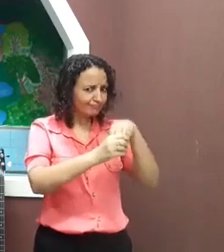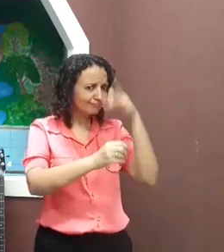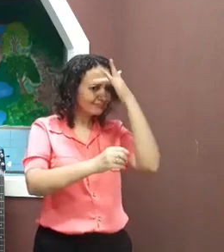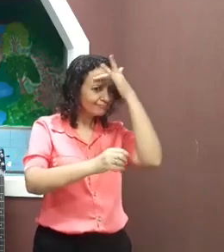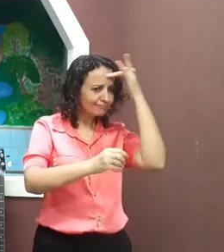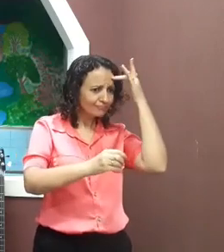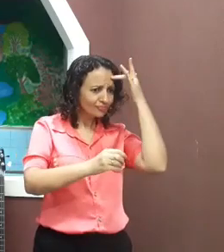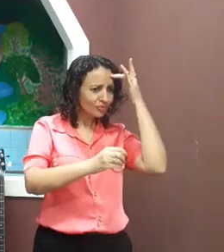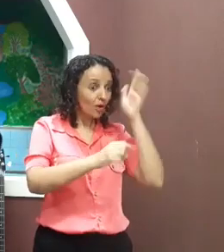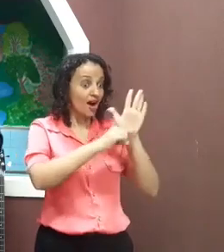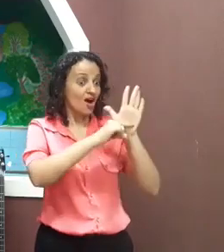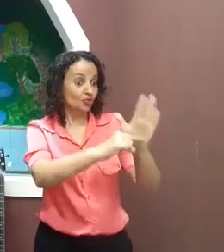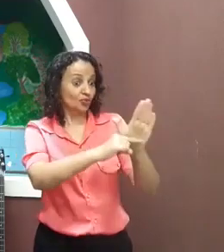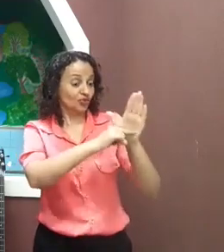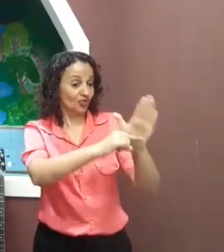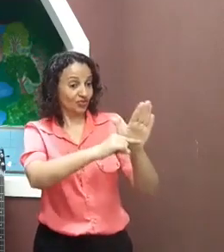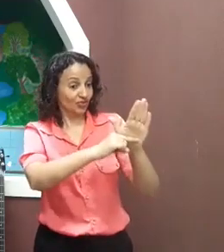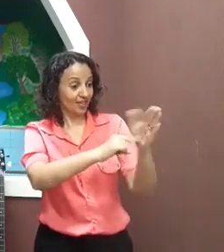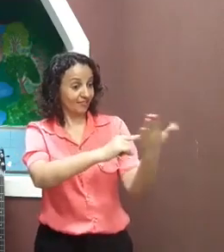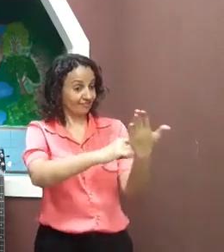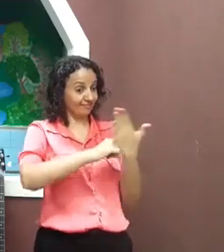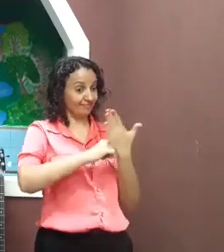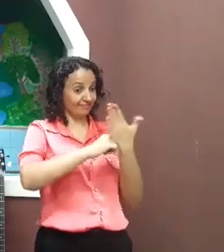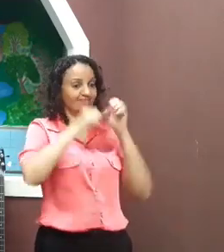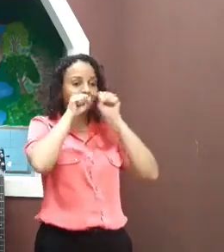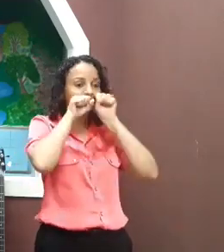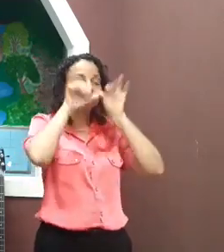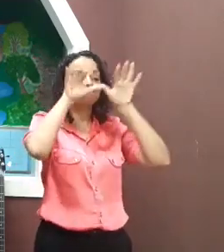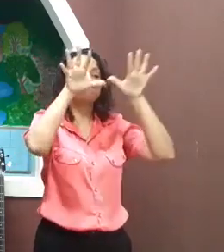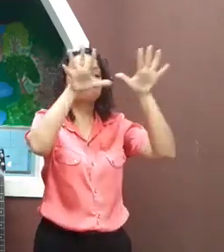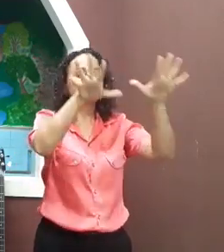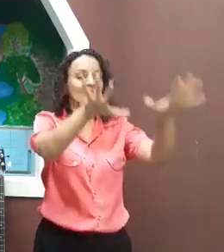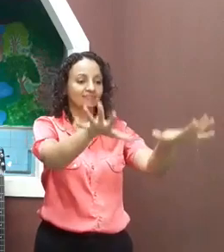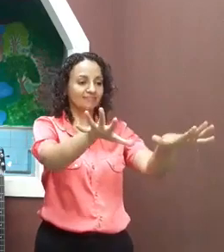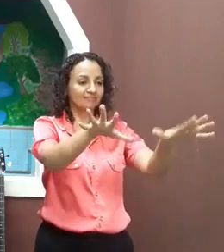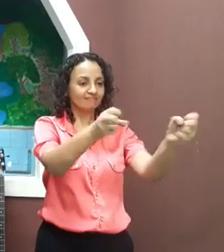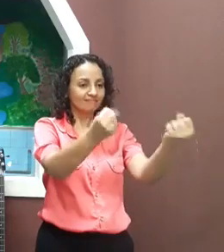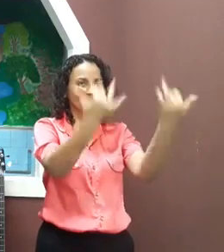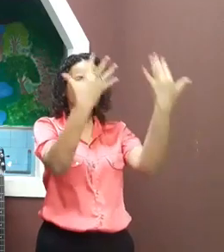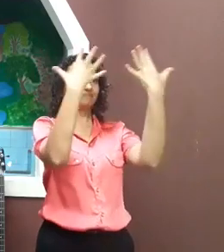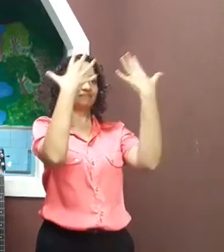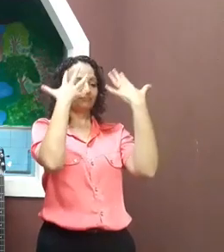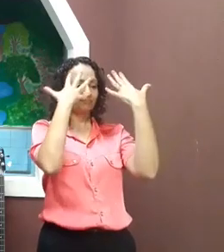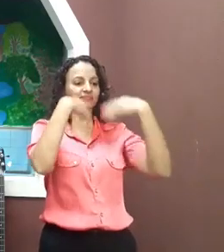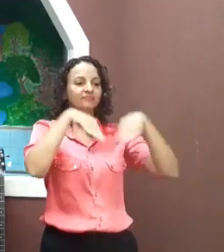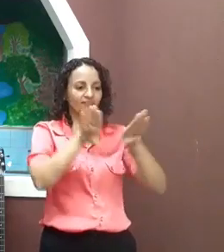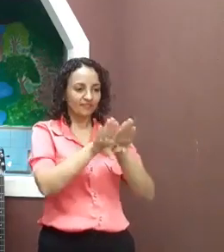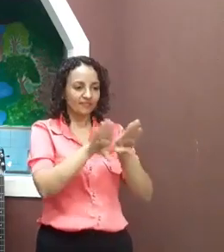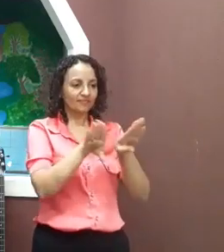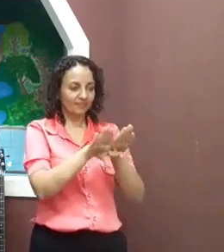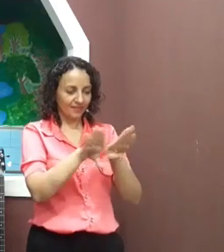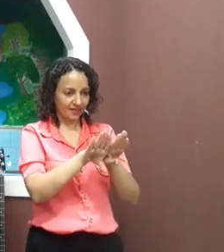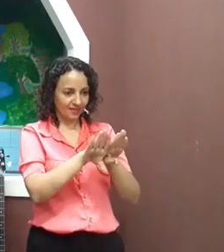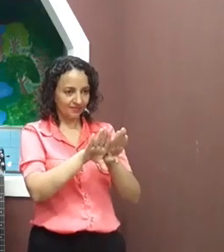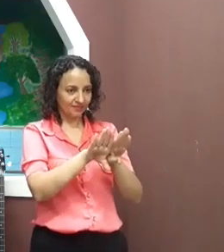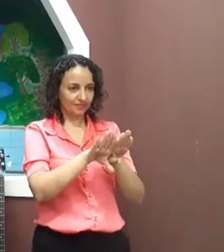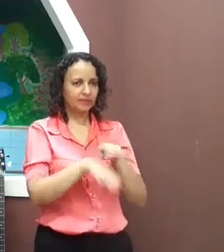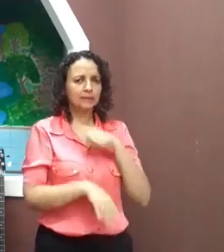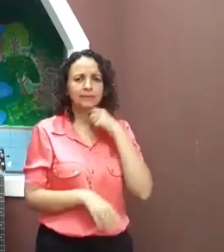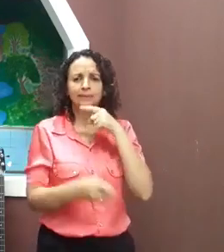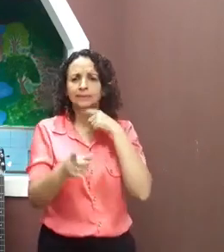recebe essa grande bênção de ser ajudado e também de ajudar o outro. Nenhum